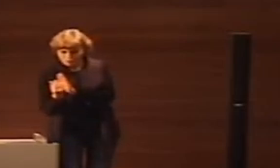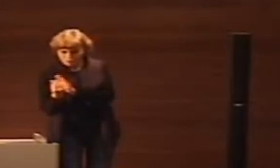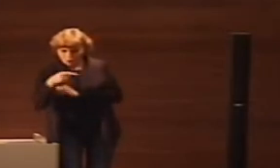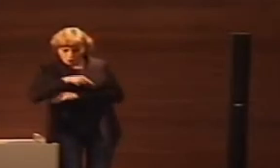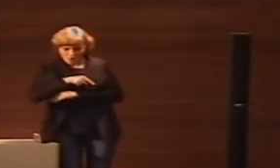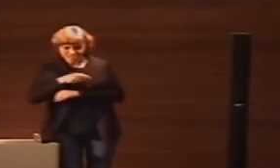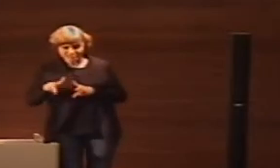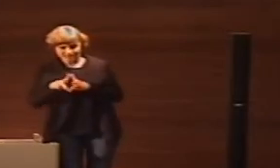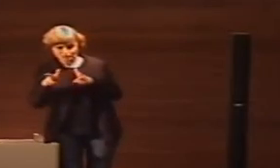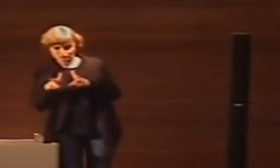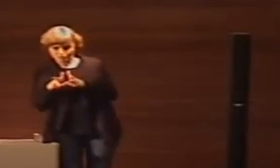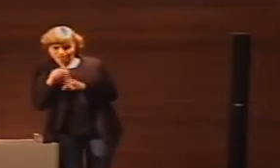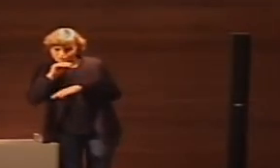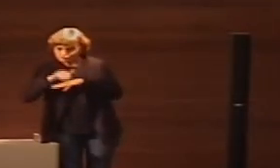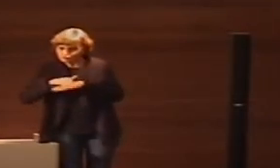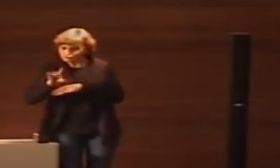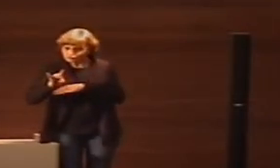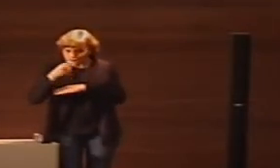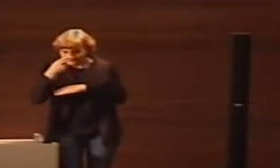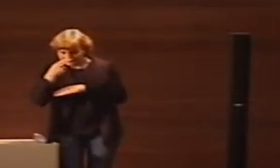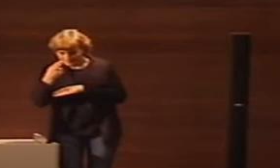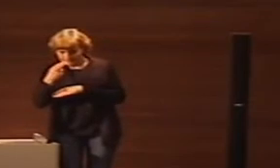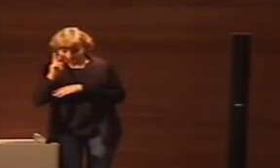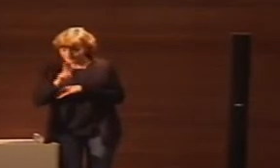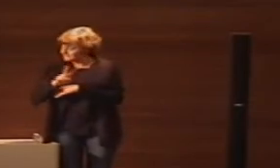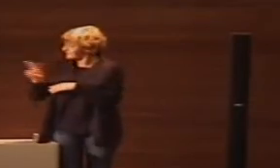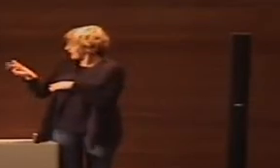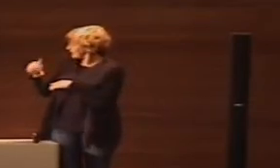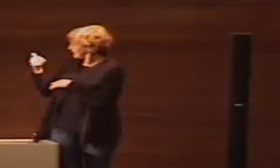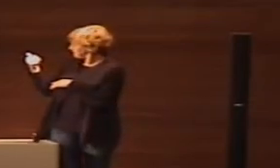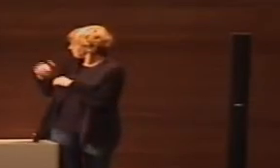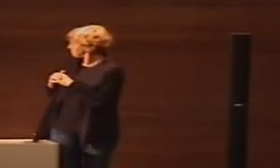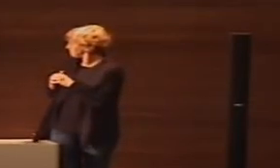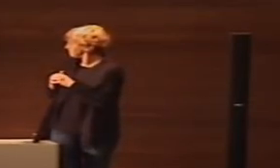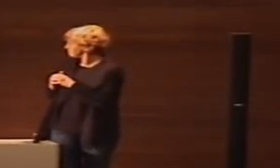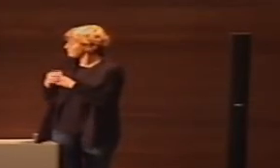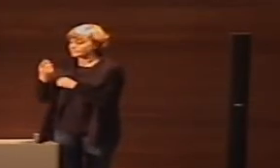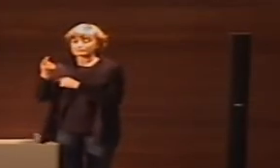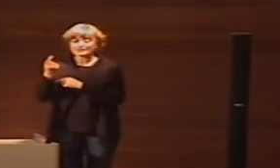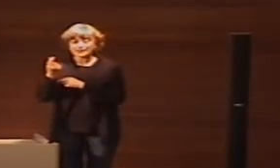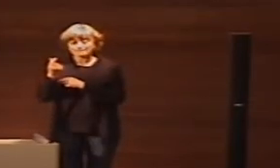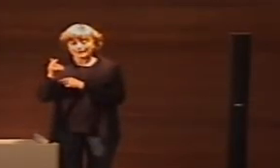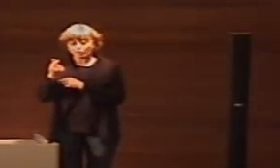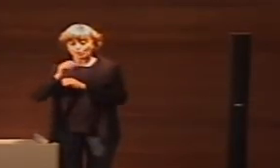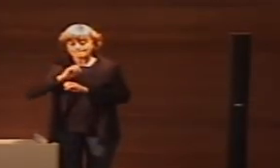Fijaros en este gráfico que muestra el coste del vertido en los diferentes países europeos. El coste del vertido